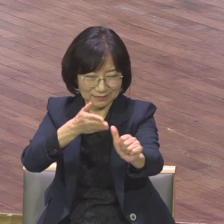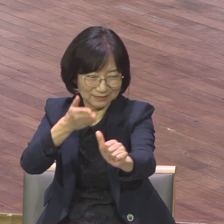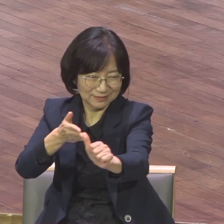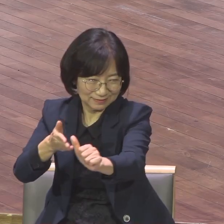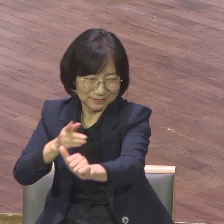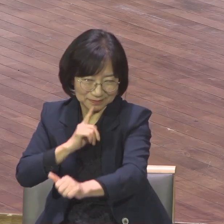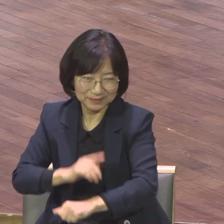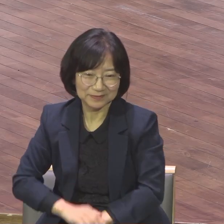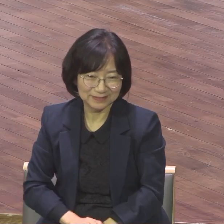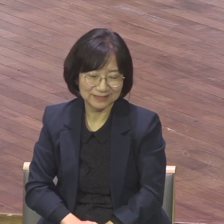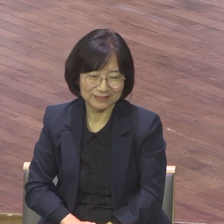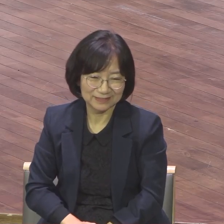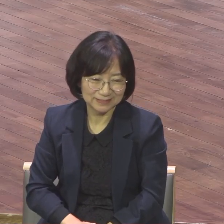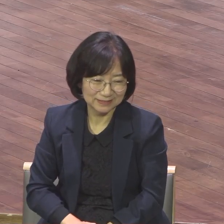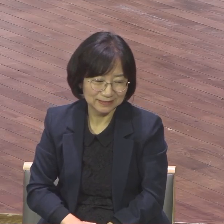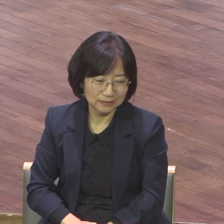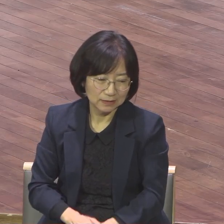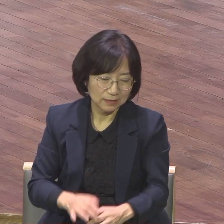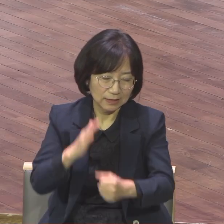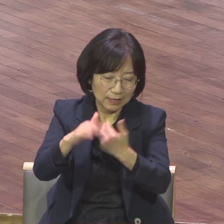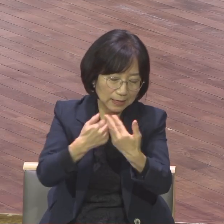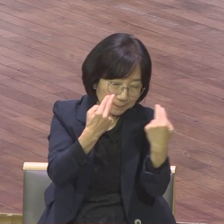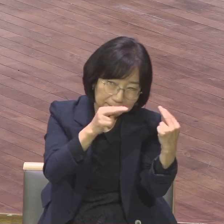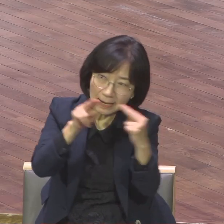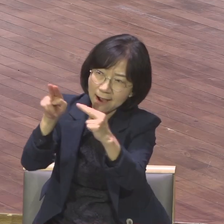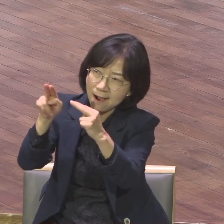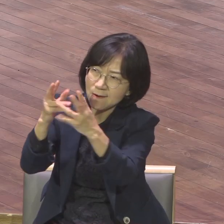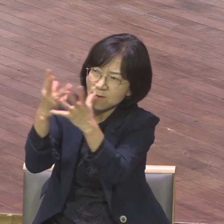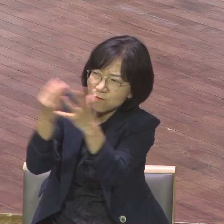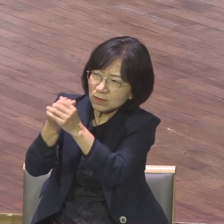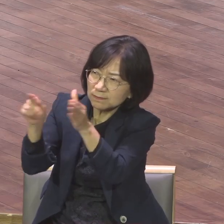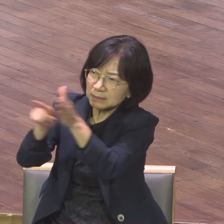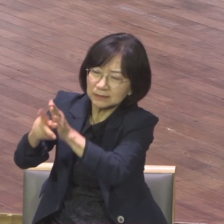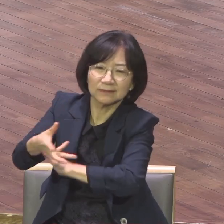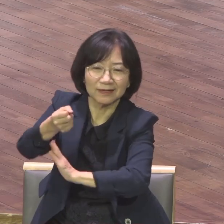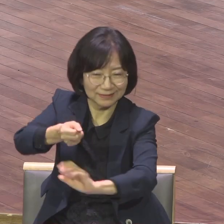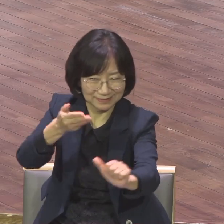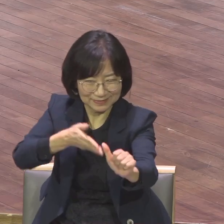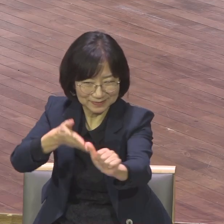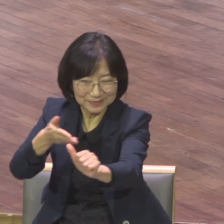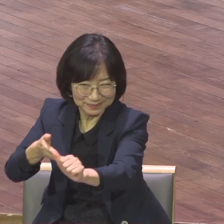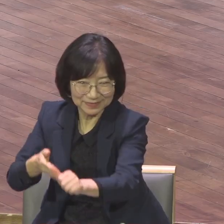거예요. 하나님을 향한 온전한 믿음.